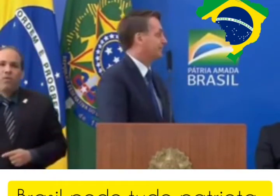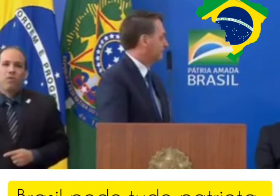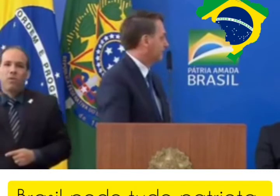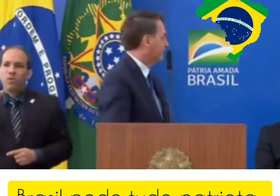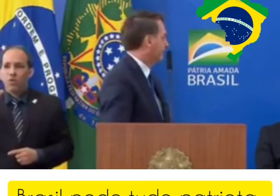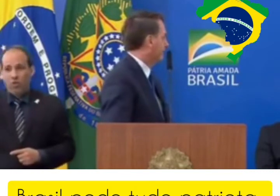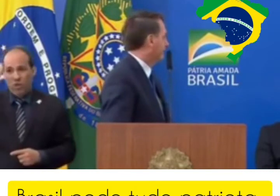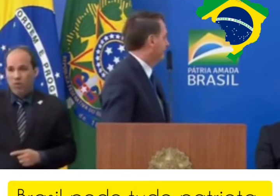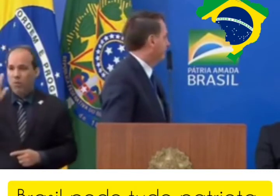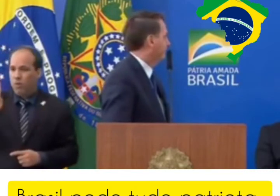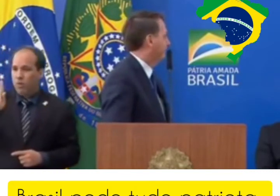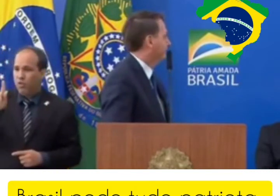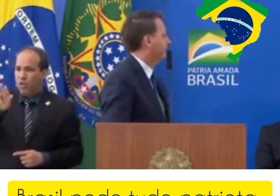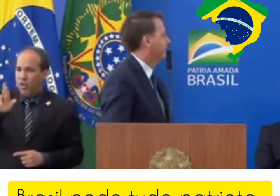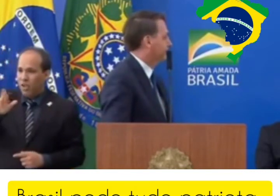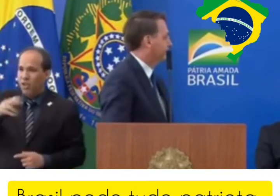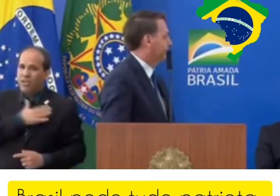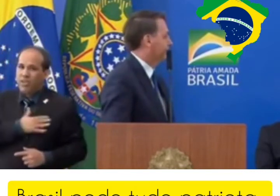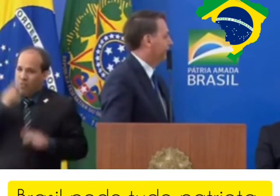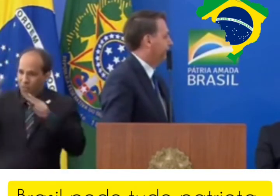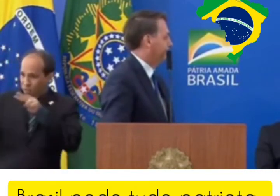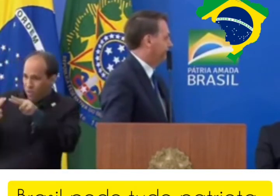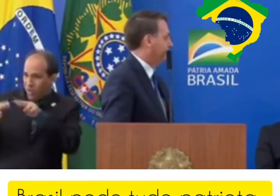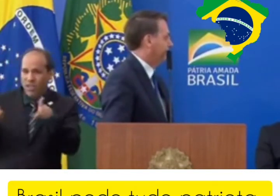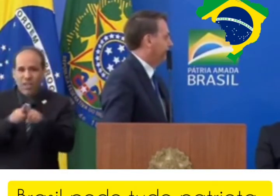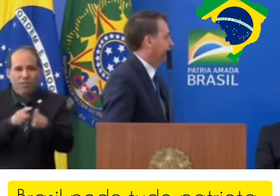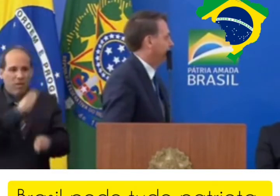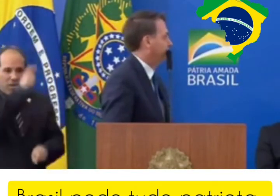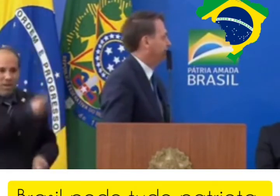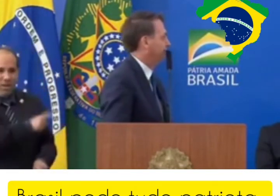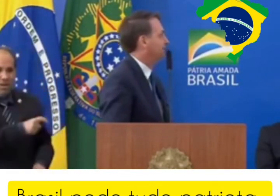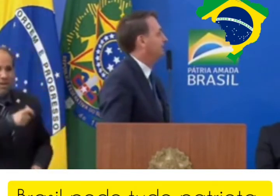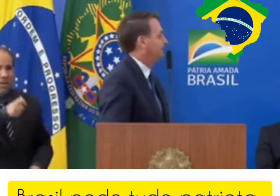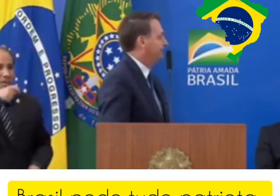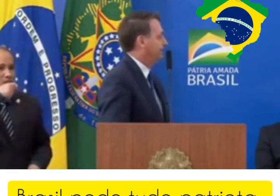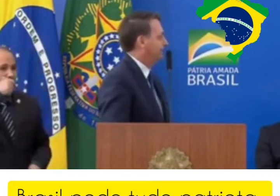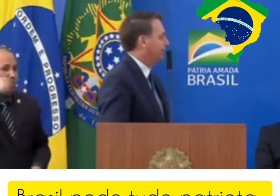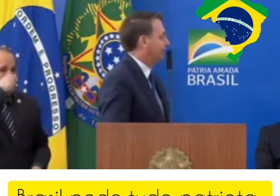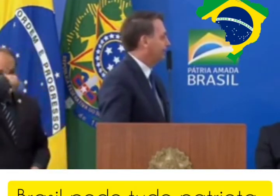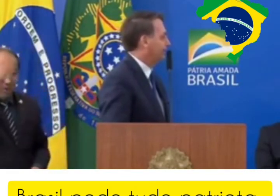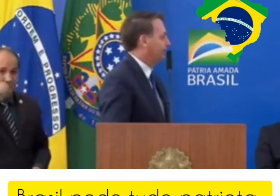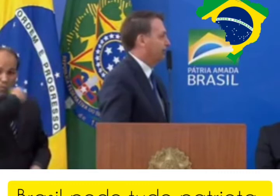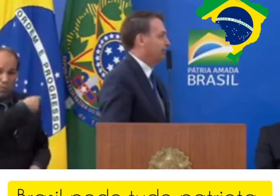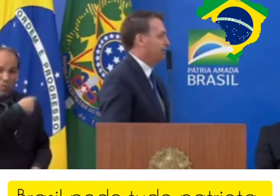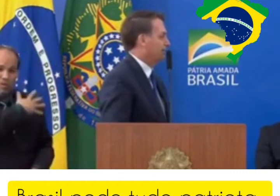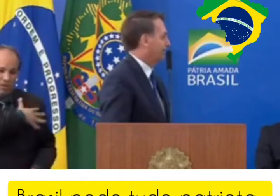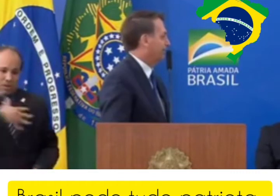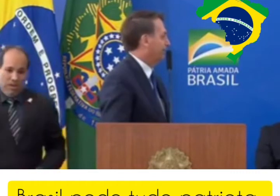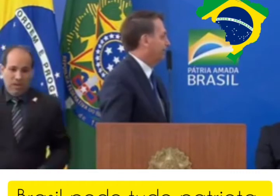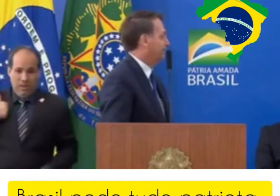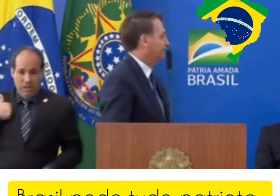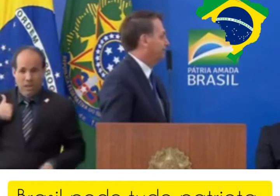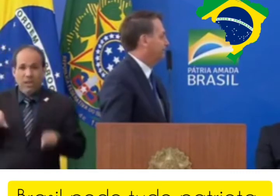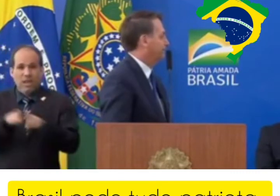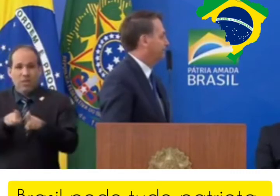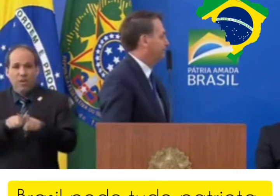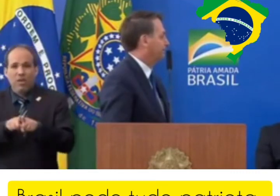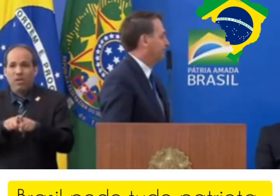PGR, uma satisfação vê-lo aqui. Senhora Michele, primeira-dama, chefe da Casa Civil, Braga